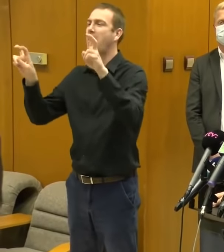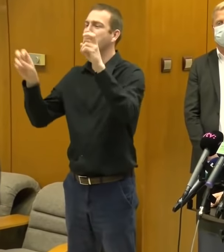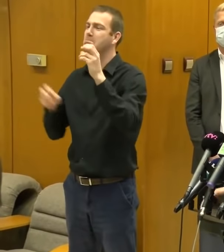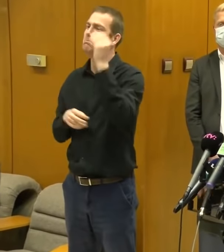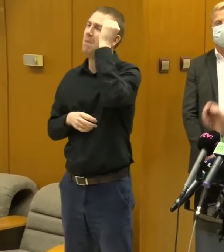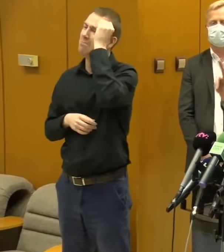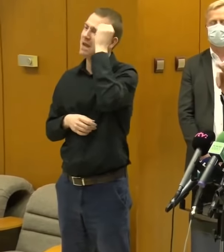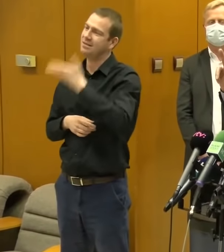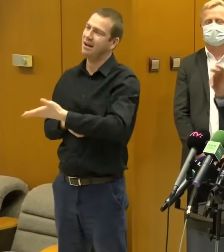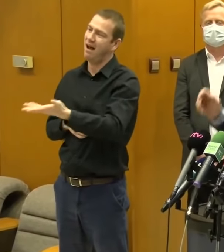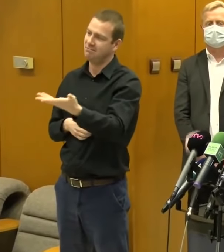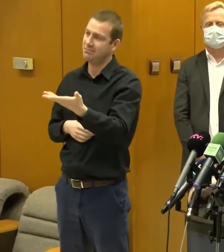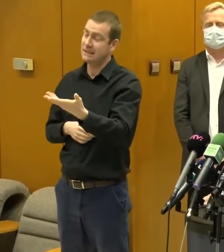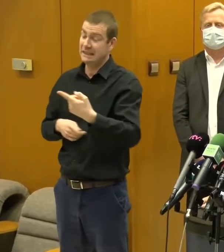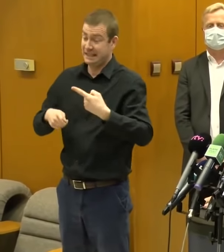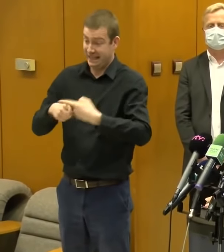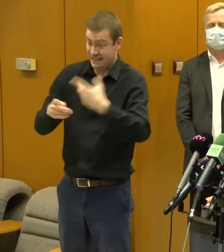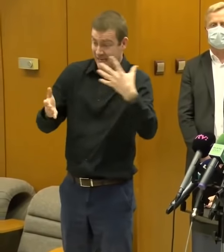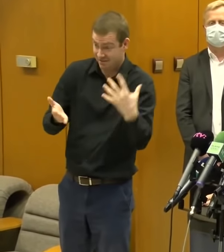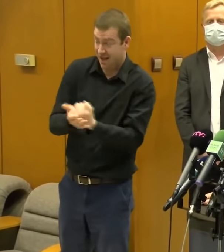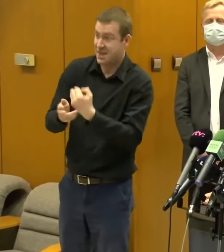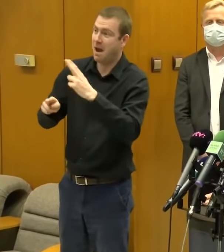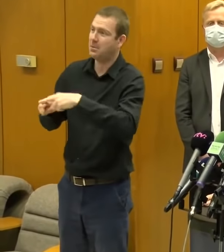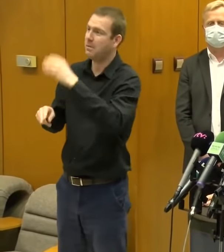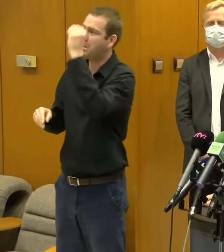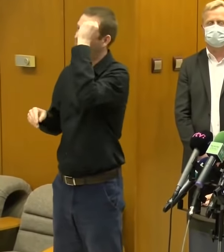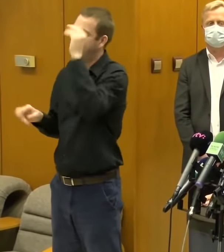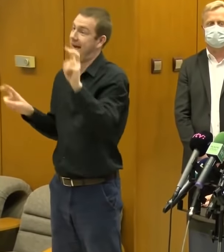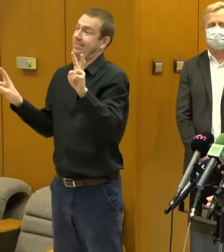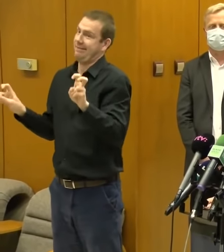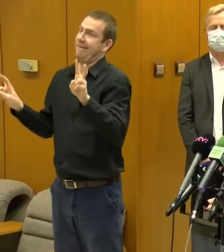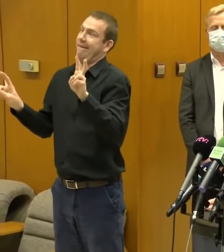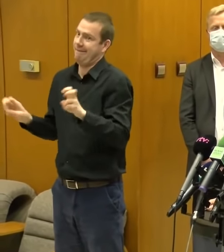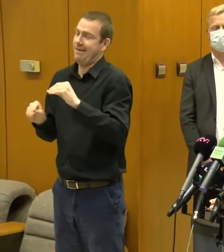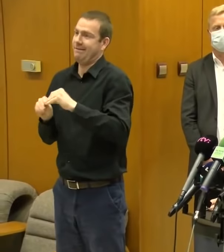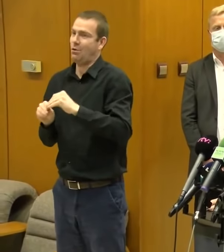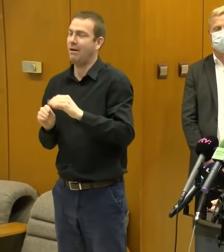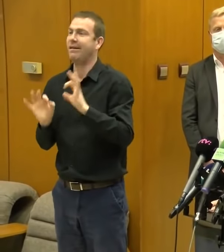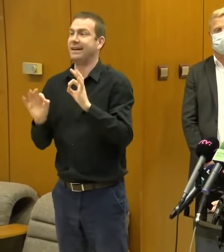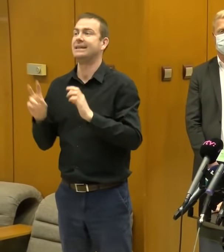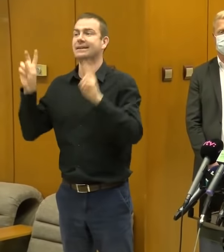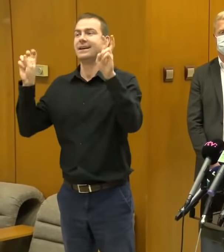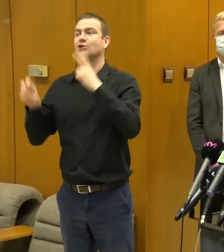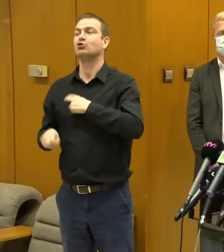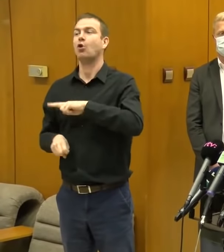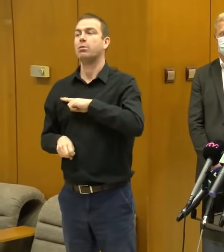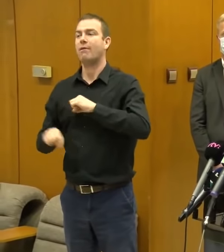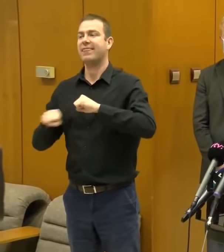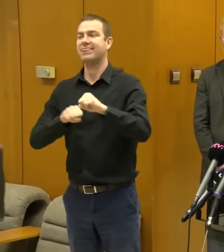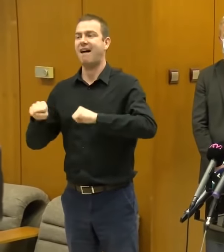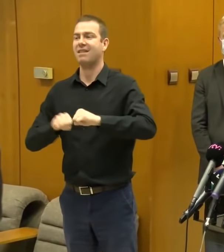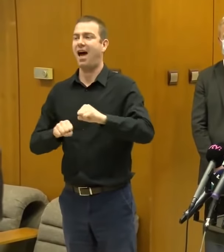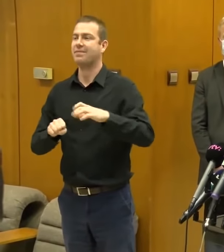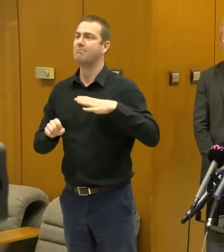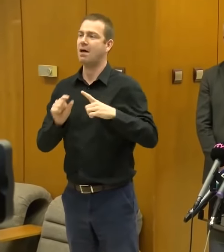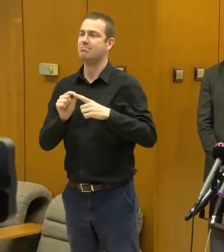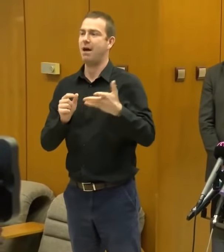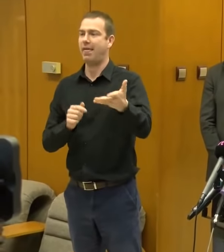na zodpovednú vládu Petra Pellegriniho, ktorí kúpili zbytočnú a drahú hračku.